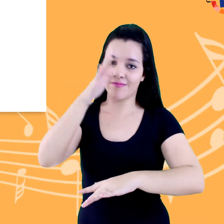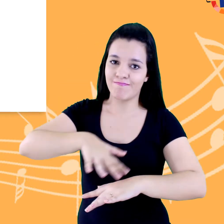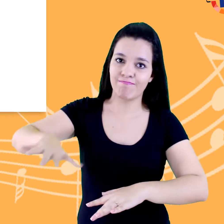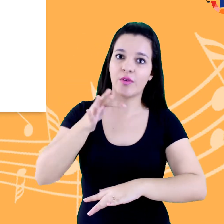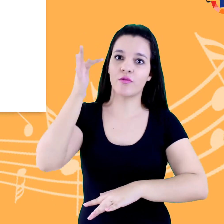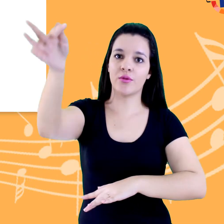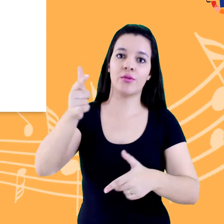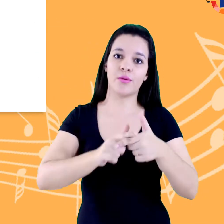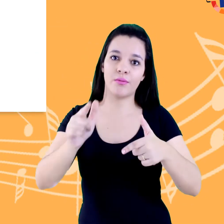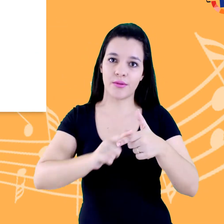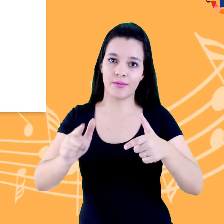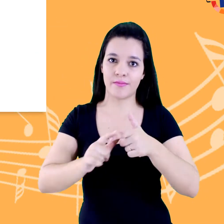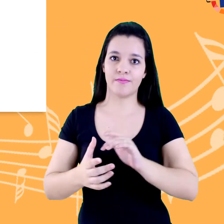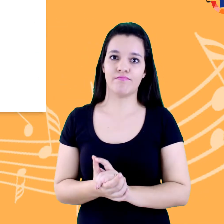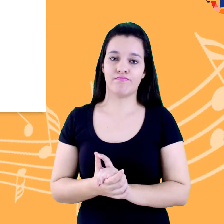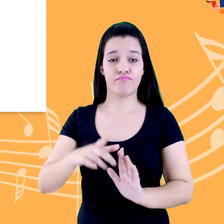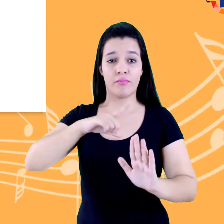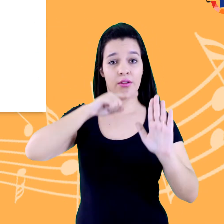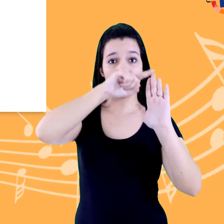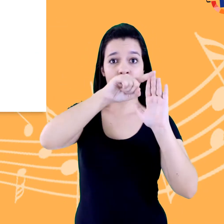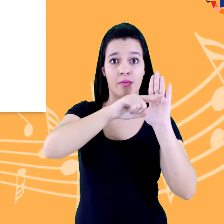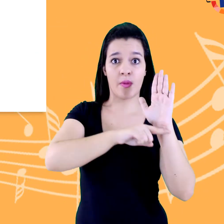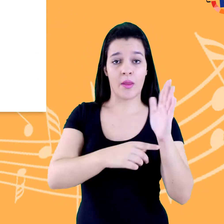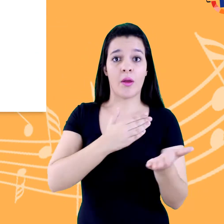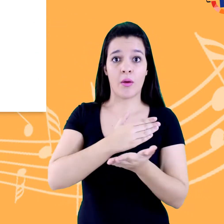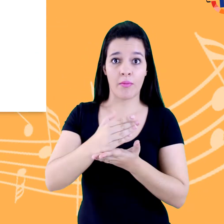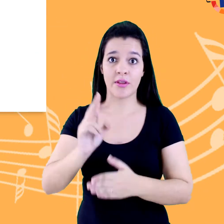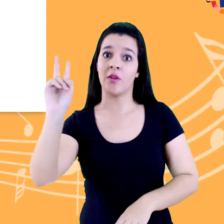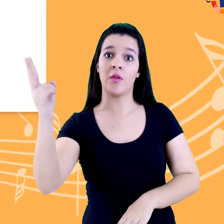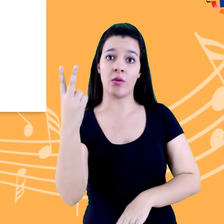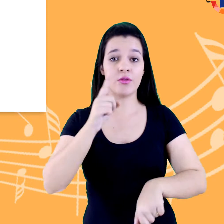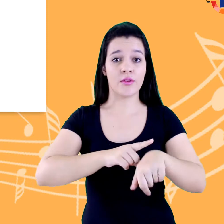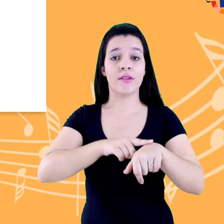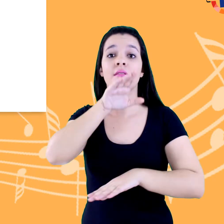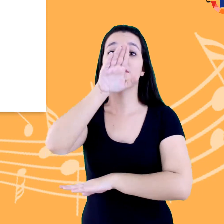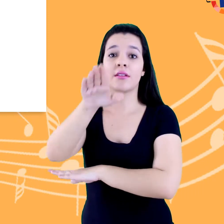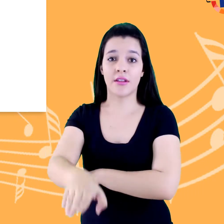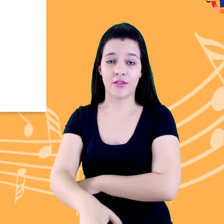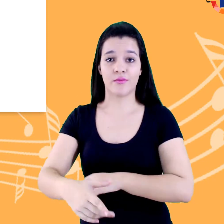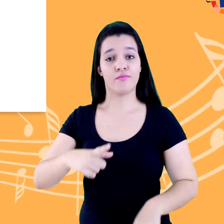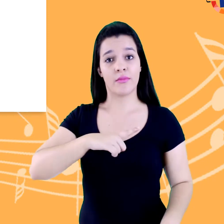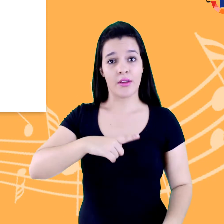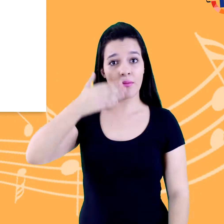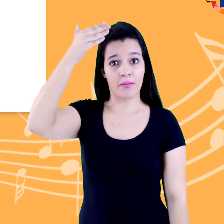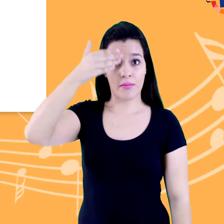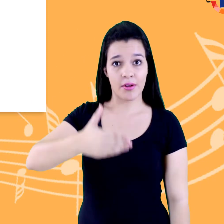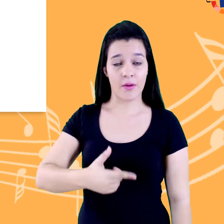A programação começará às 14 horas e contará com a presença do Monge